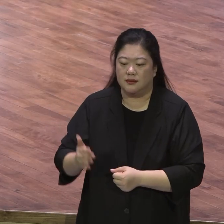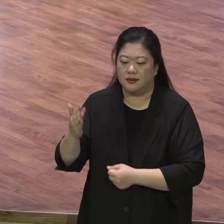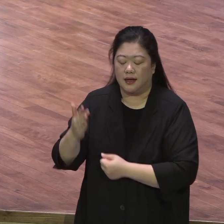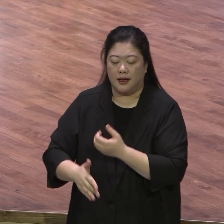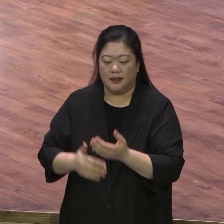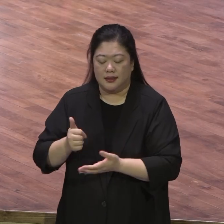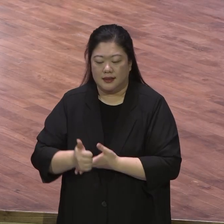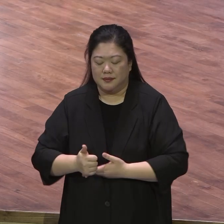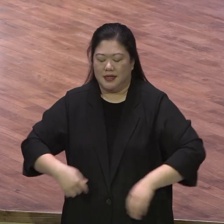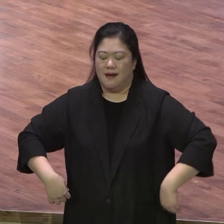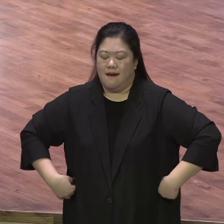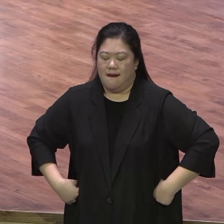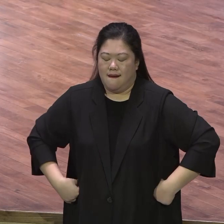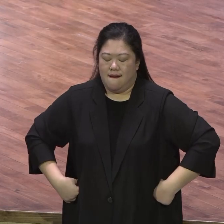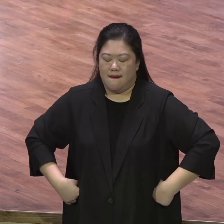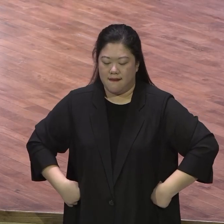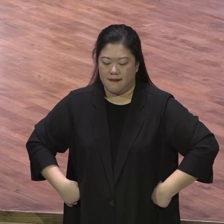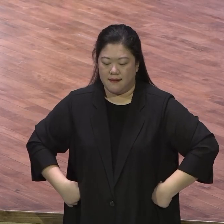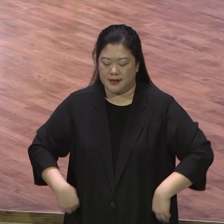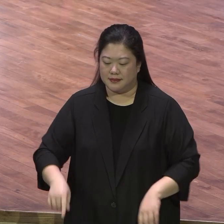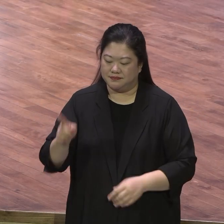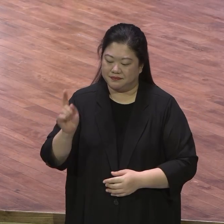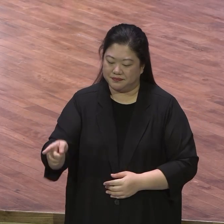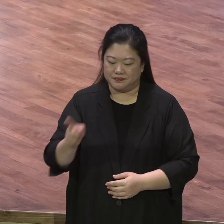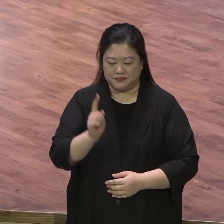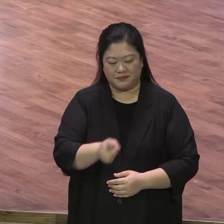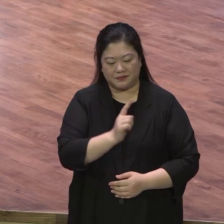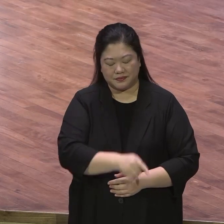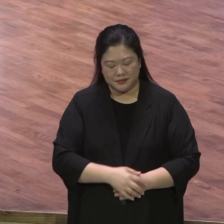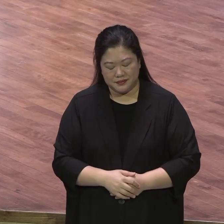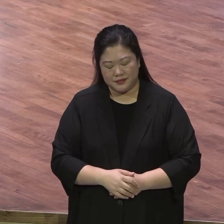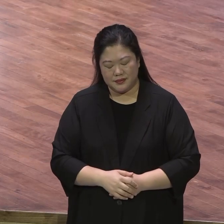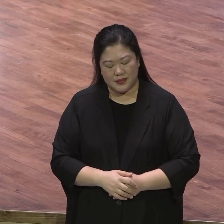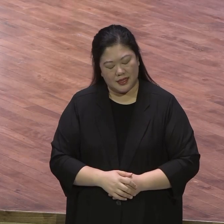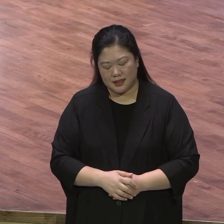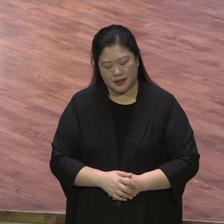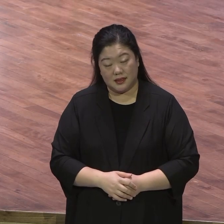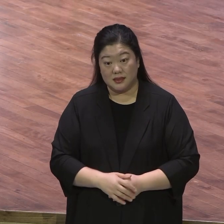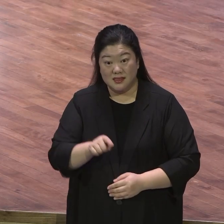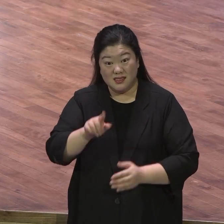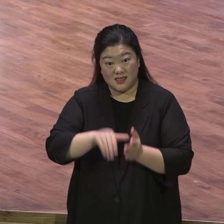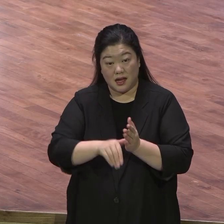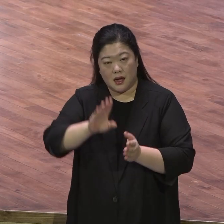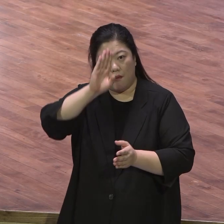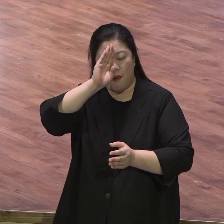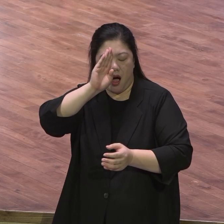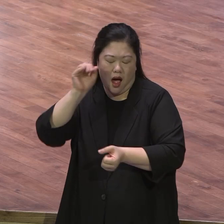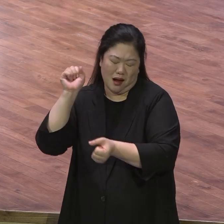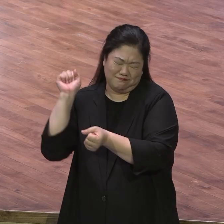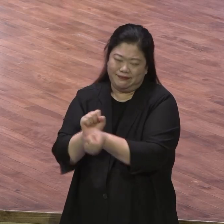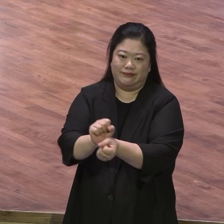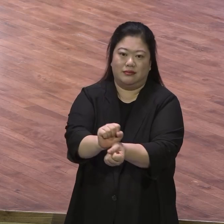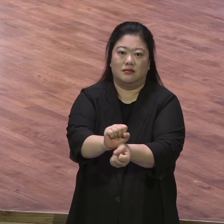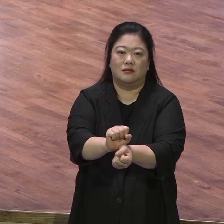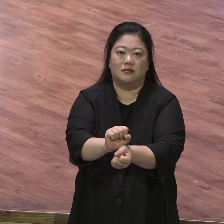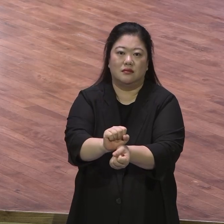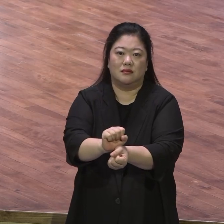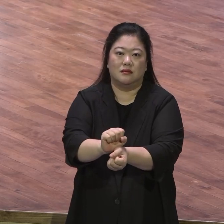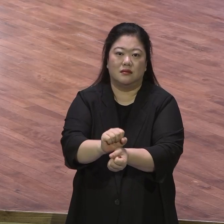진노하셔서 이번에는 열병으로 코로나19는 아무것도 아니에요 하나님이 그냥